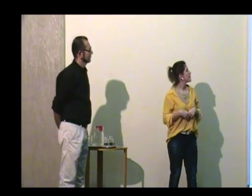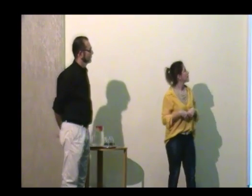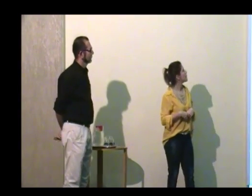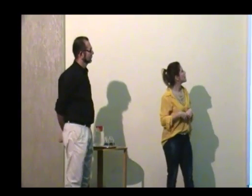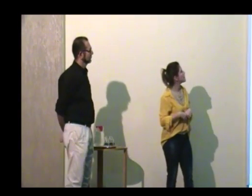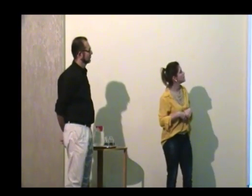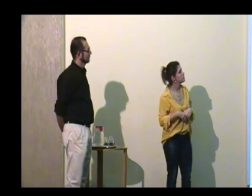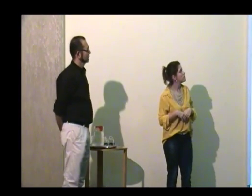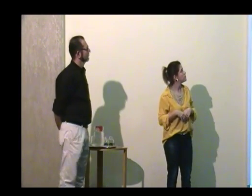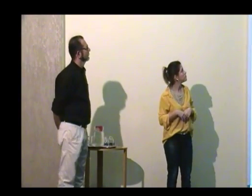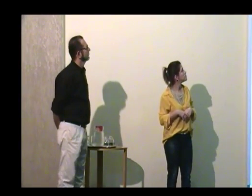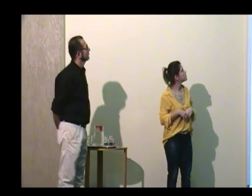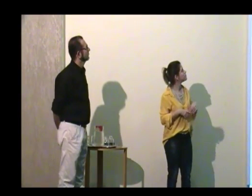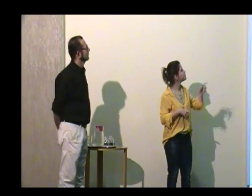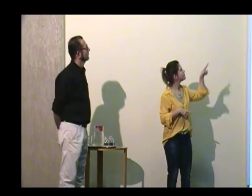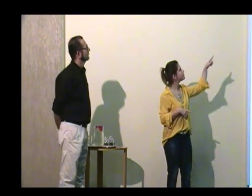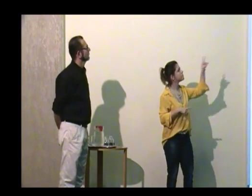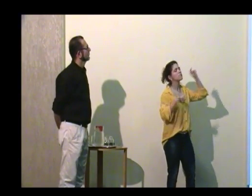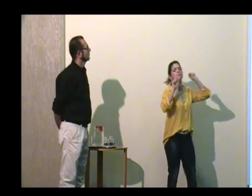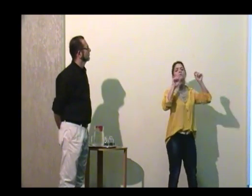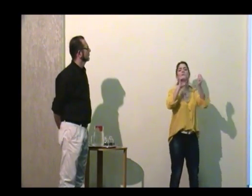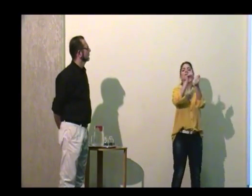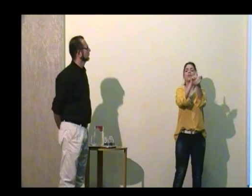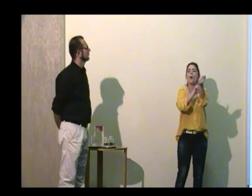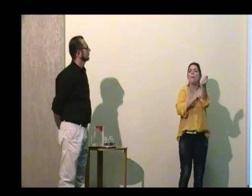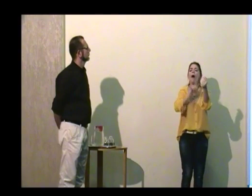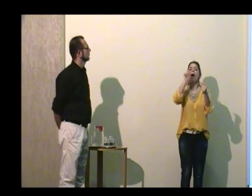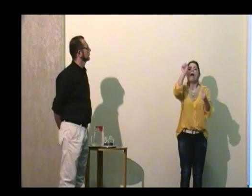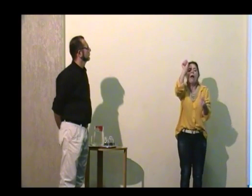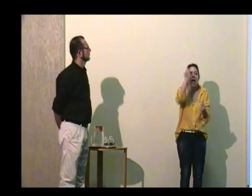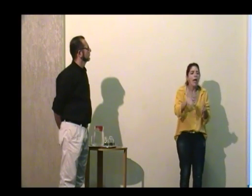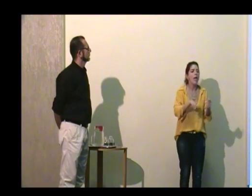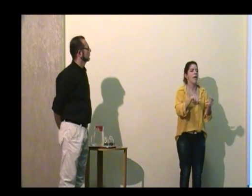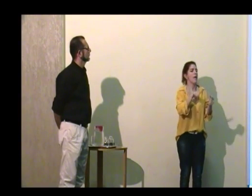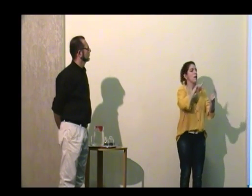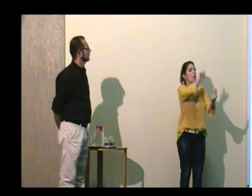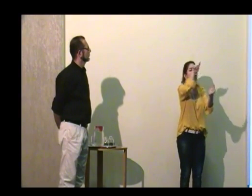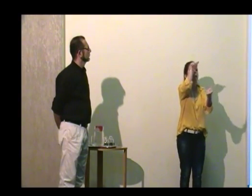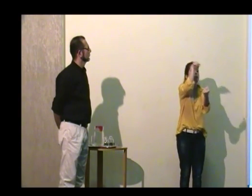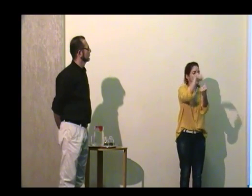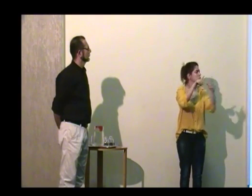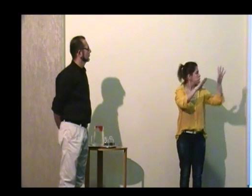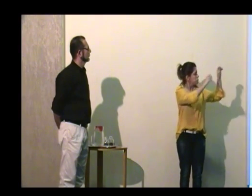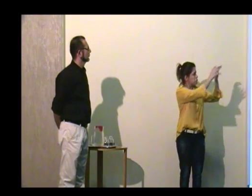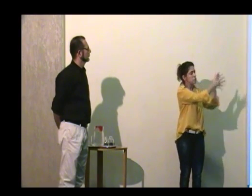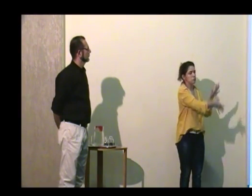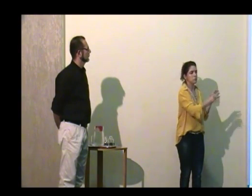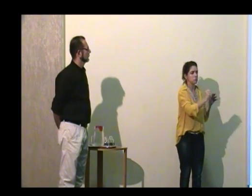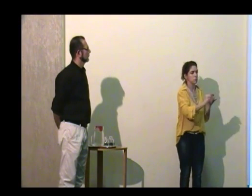Vamos começar aqui passando os slides e falar sobre o que é diabetes primeiro.